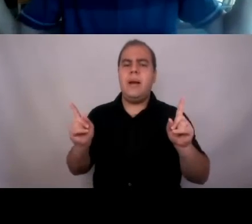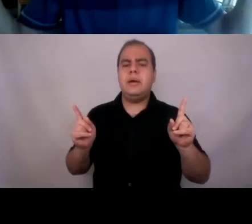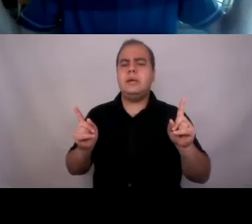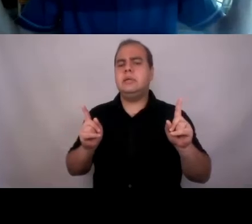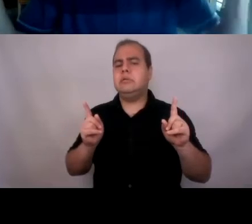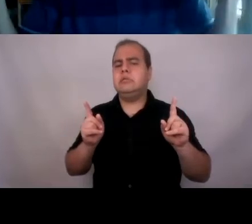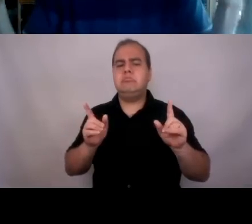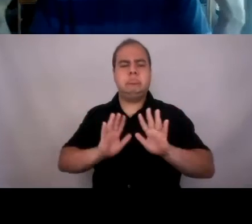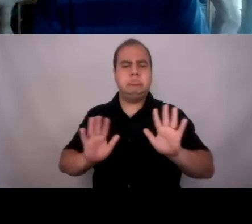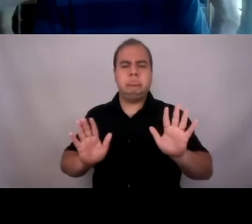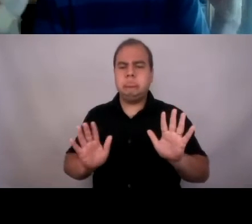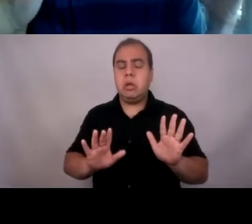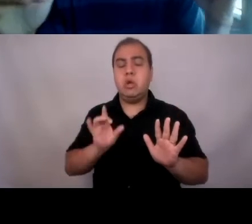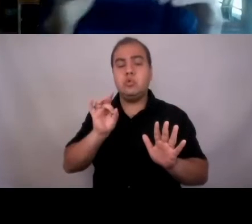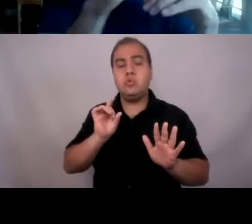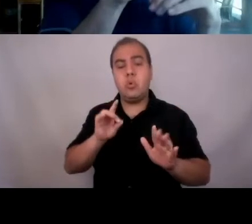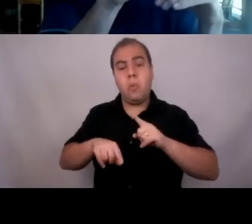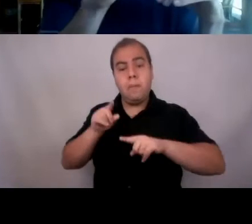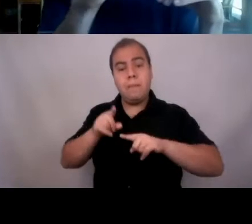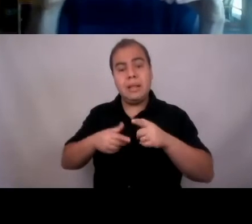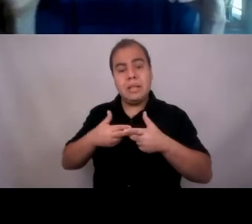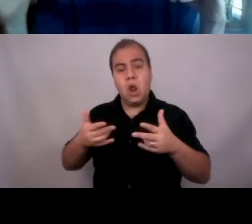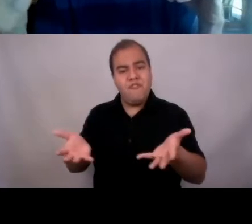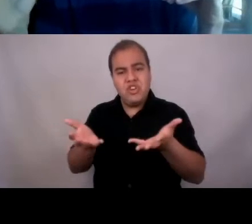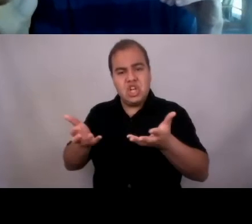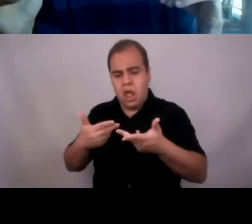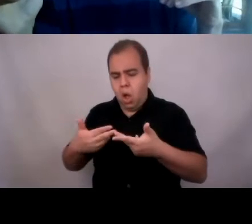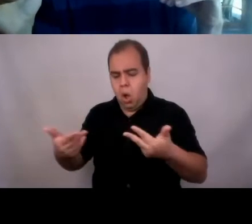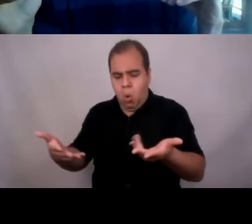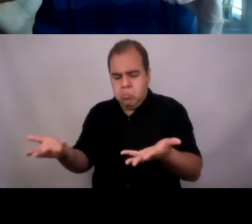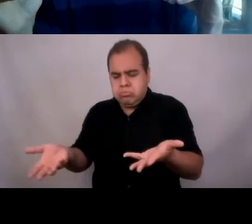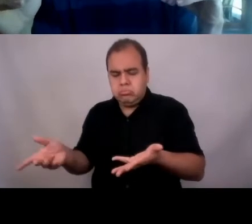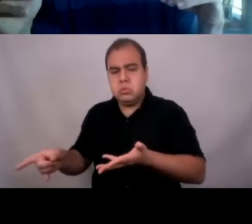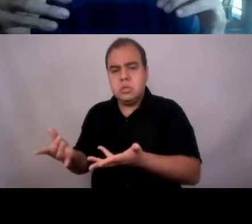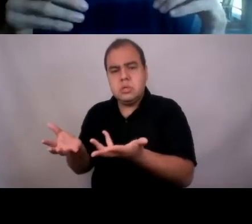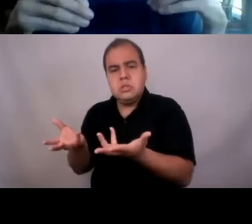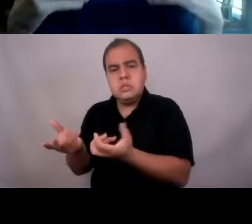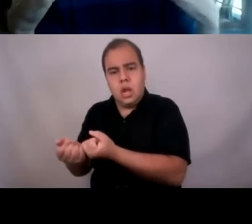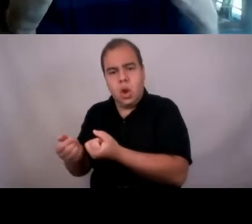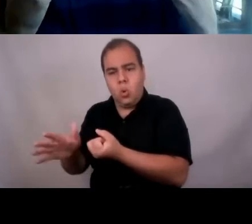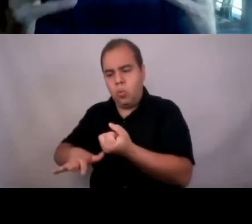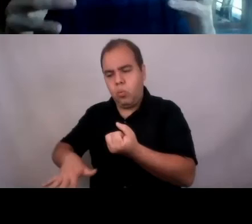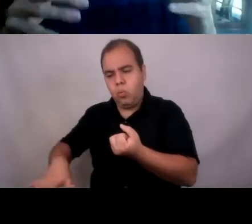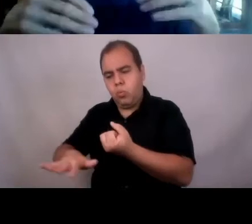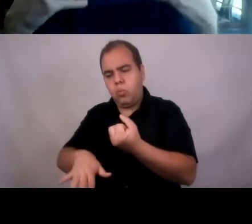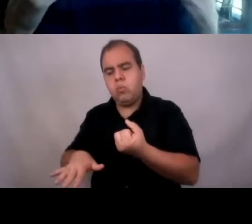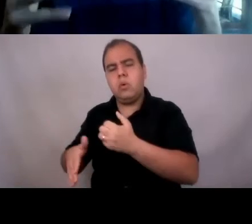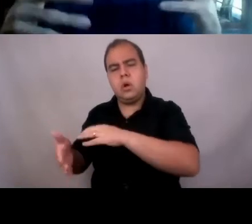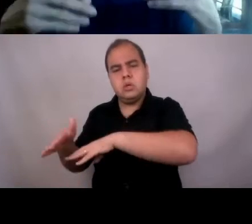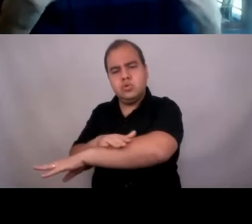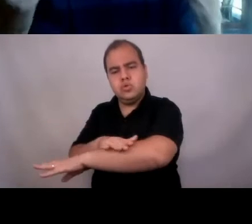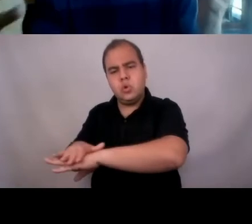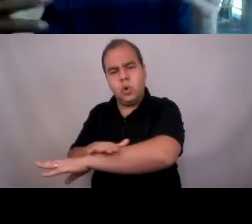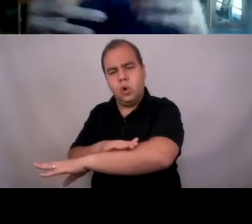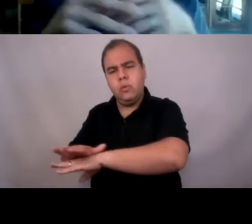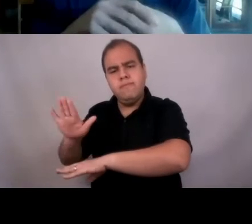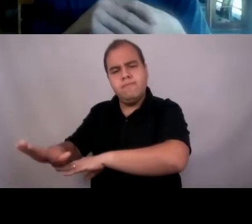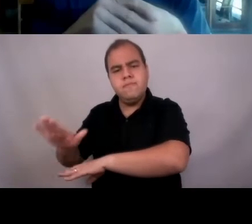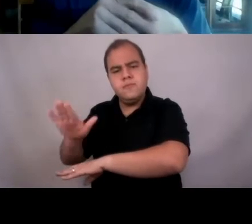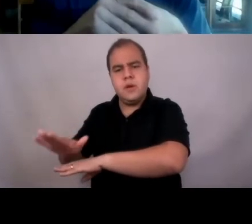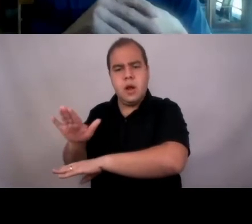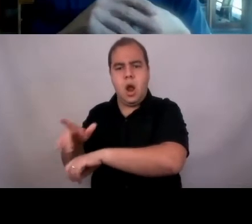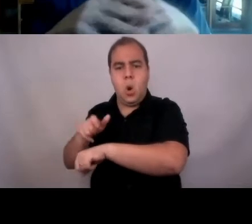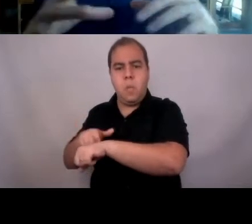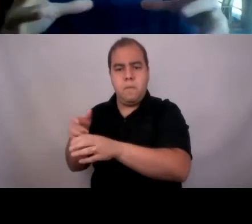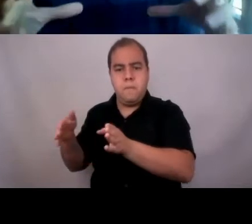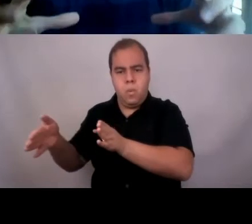falando de um material vegetal seco que vai proteger a superfície do solo, em especial no primeiro momento, enquanto as plantas estão